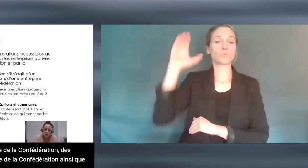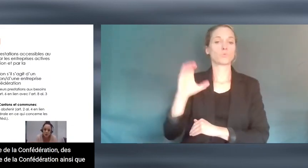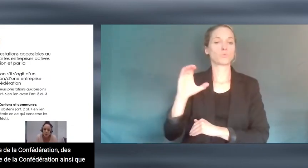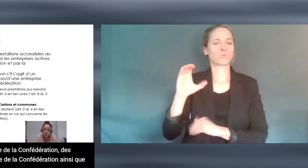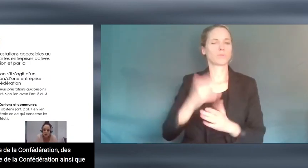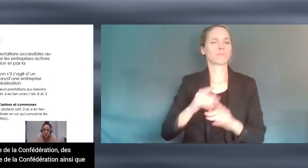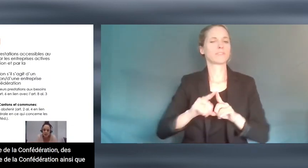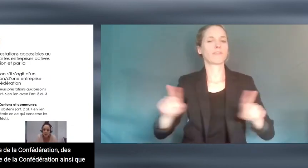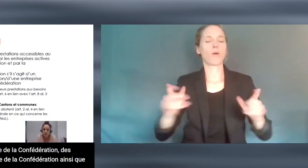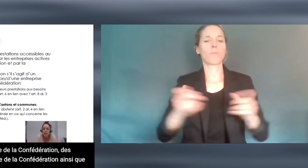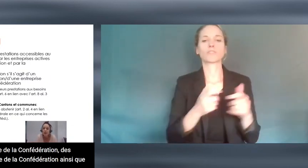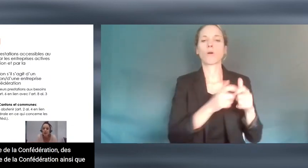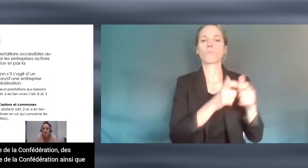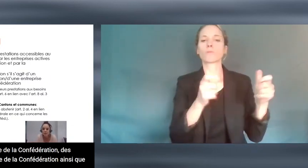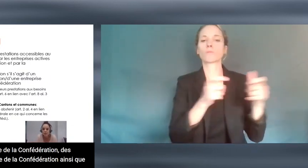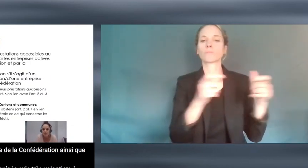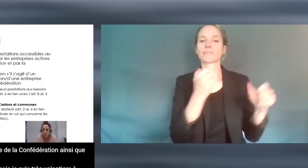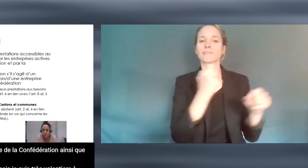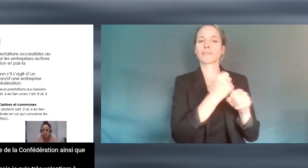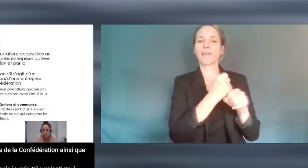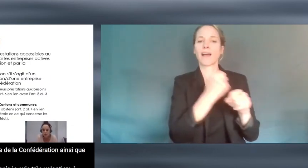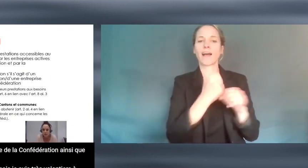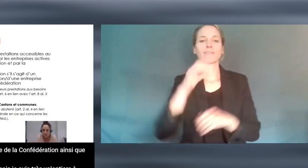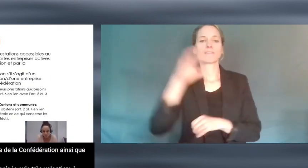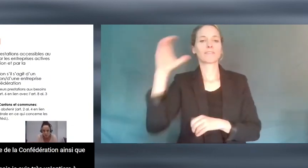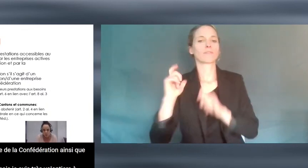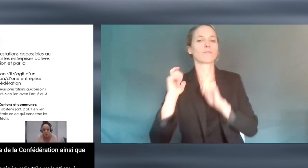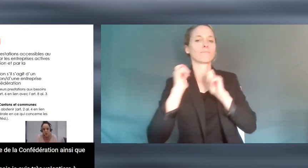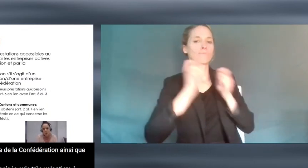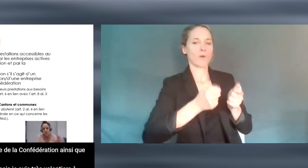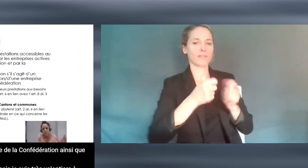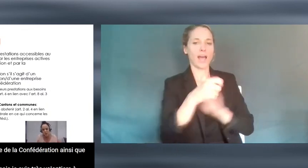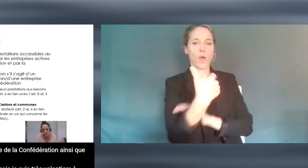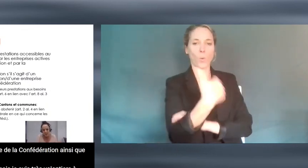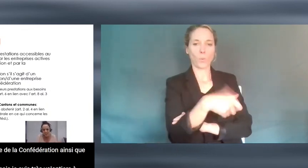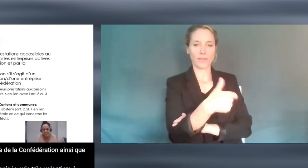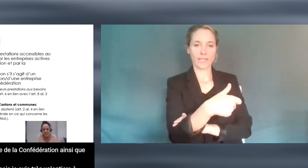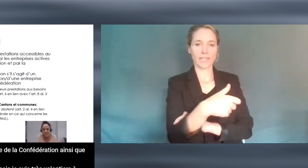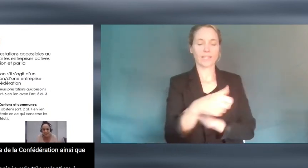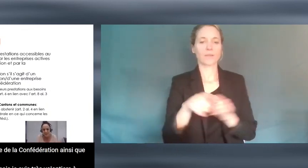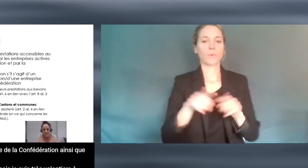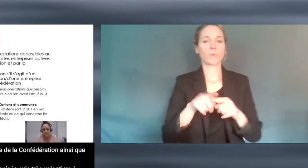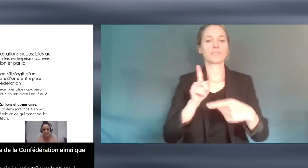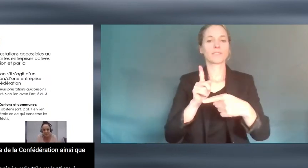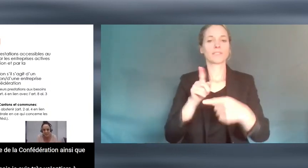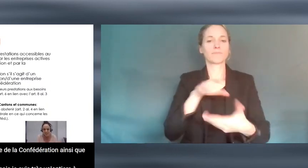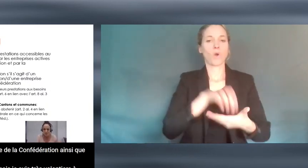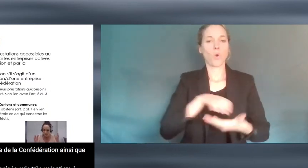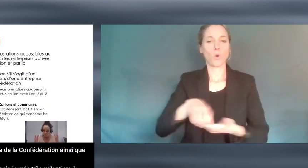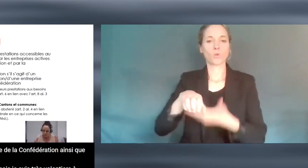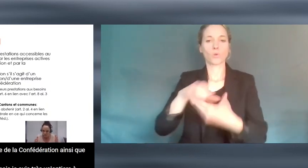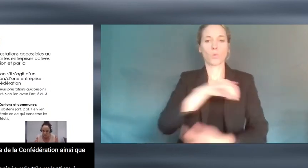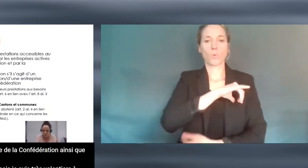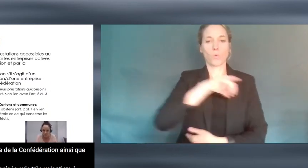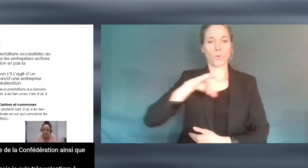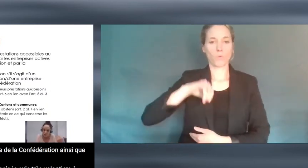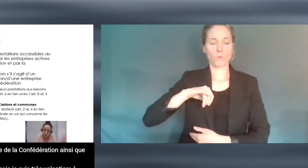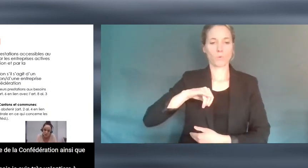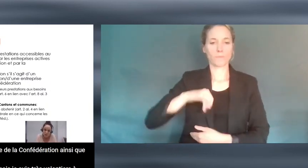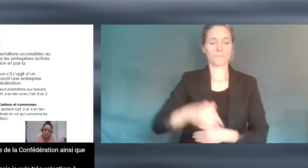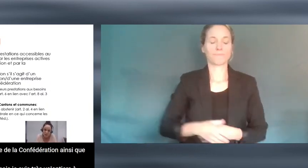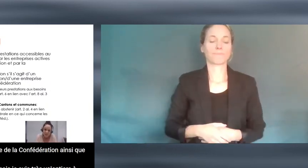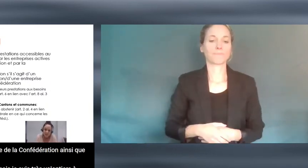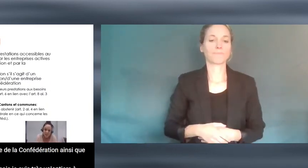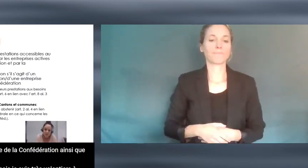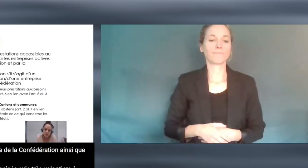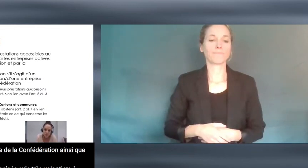monopole de la Confédération, ainsi que des cantons et des communes. Je vous épargne les détails, je vous le dis, mais je